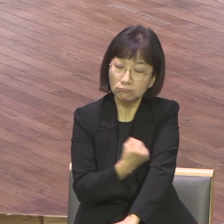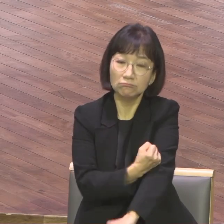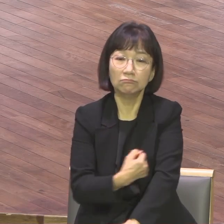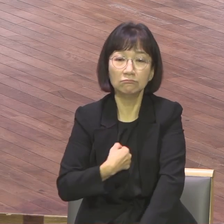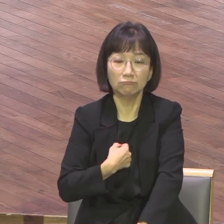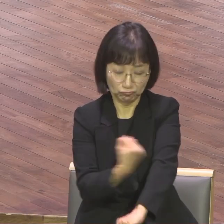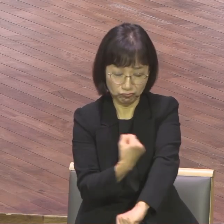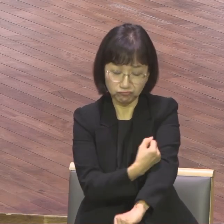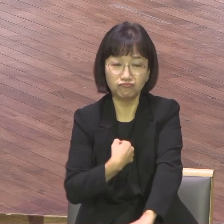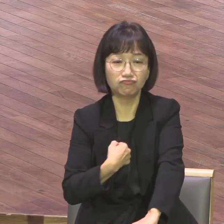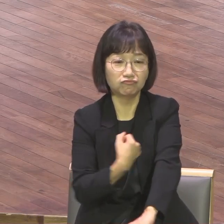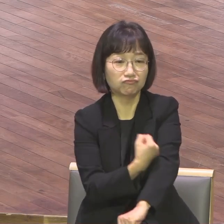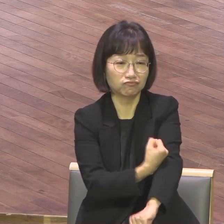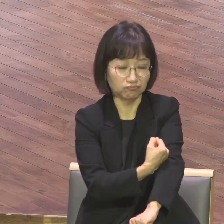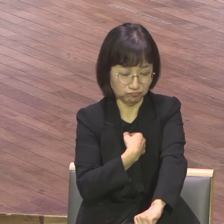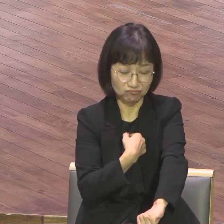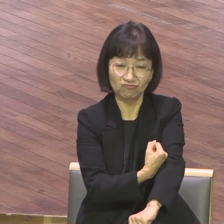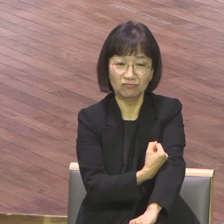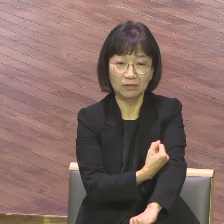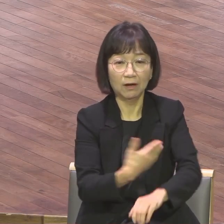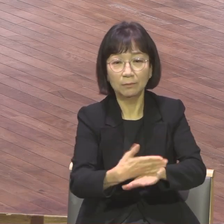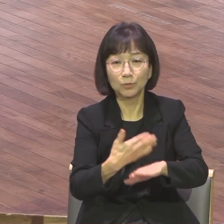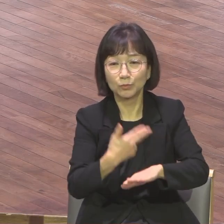내가 죽도록 고생해가지고 내가